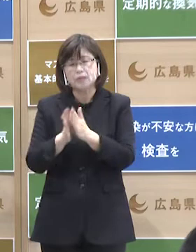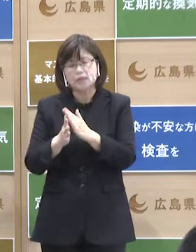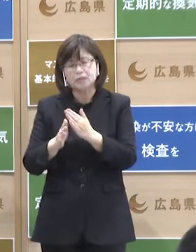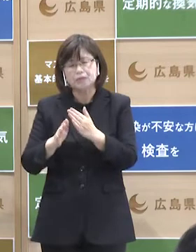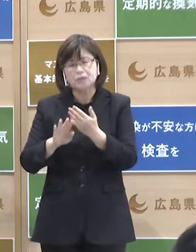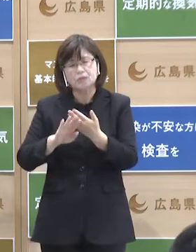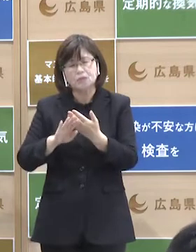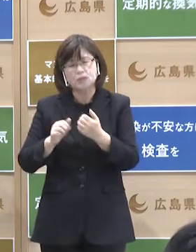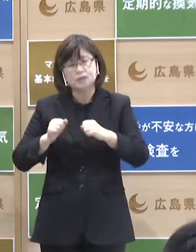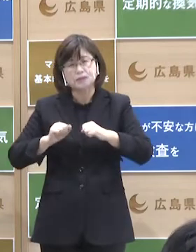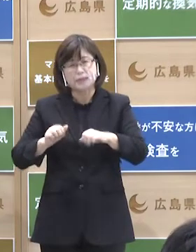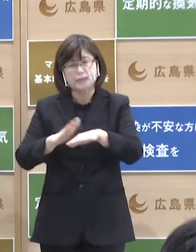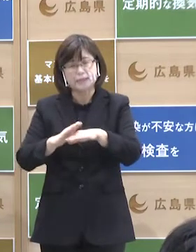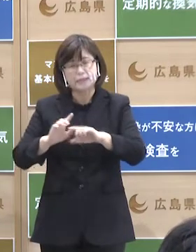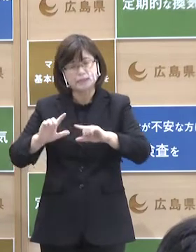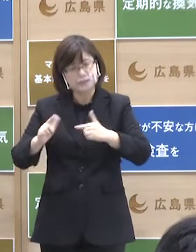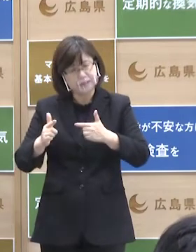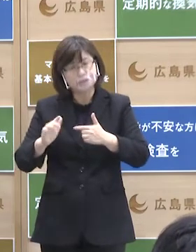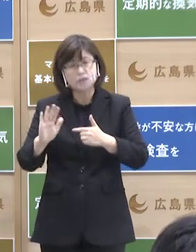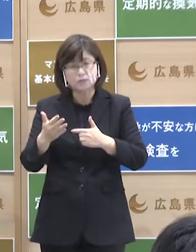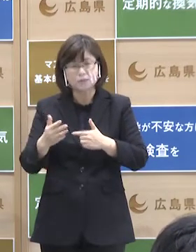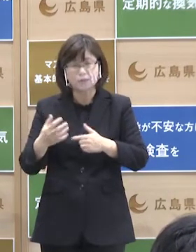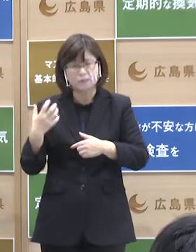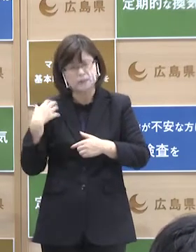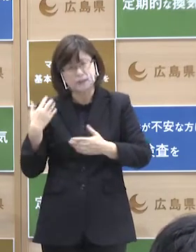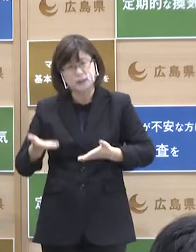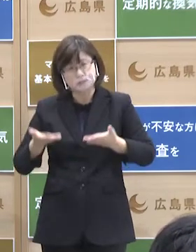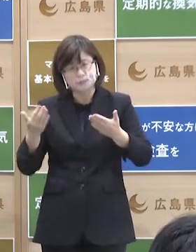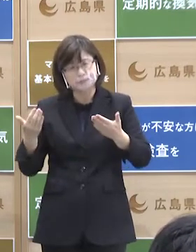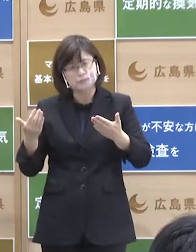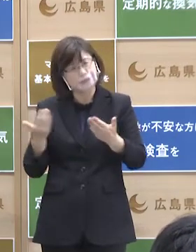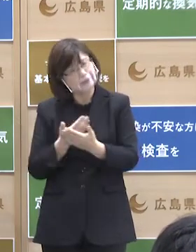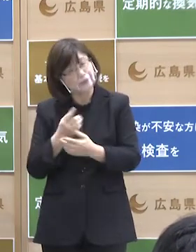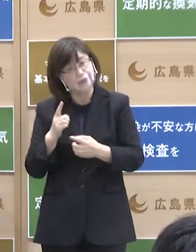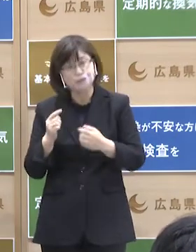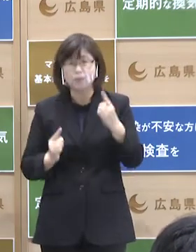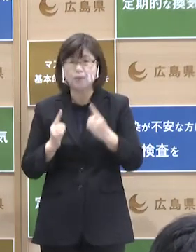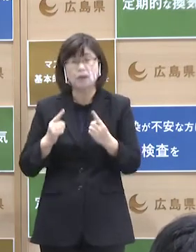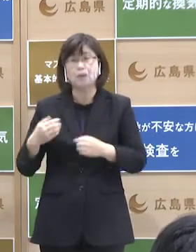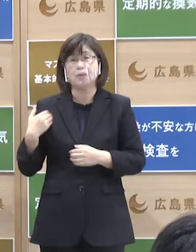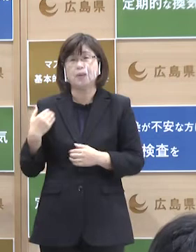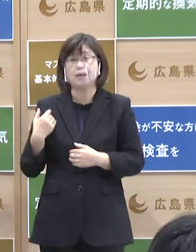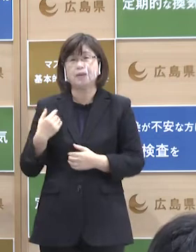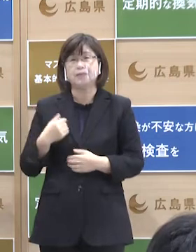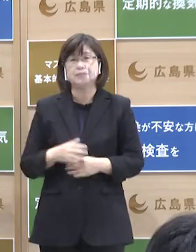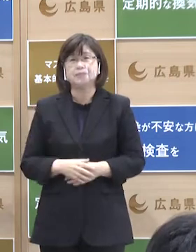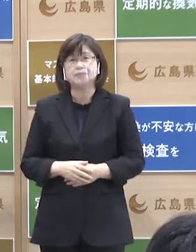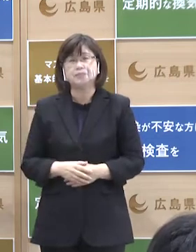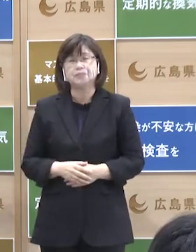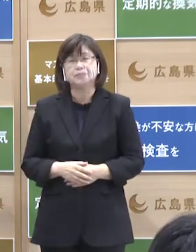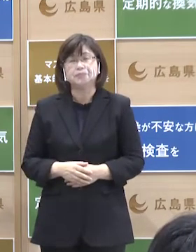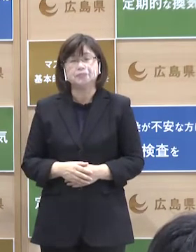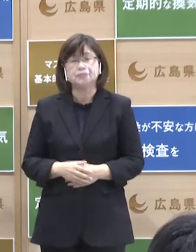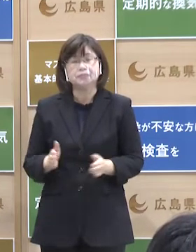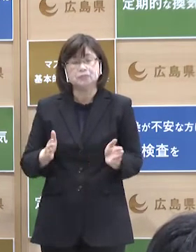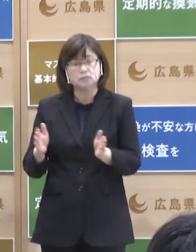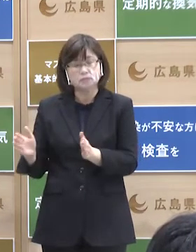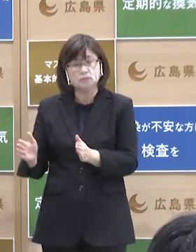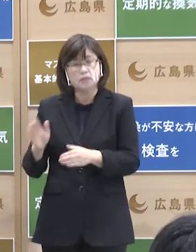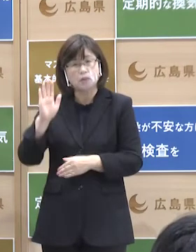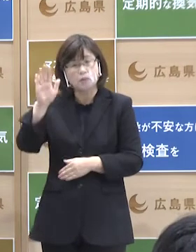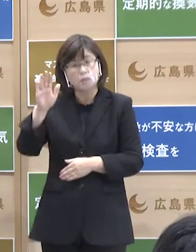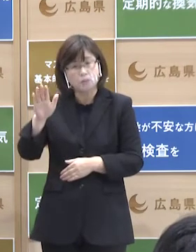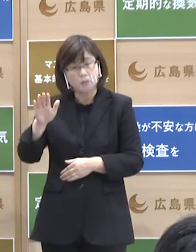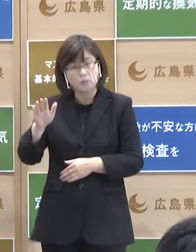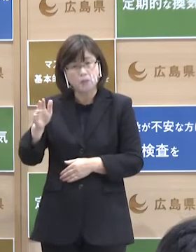っとよく正直わからないという状態ですね。で、一方で、その今後ですね、第